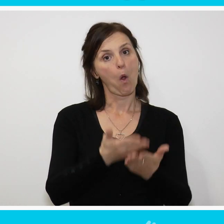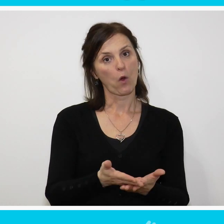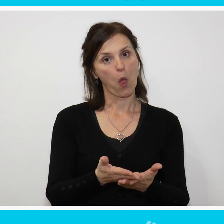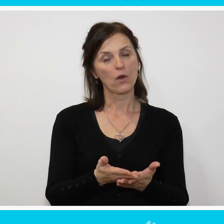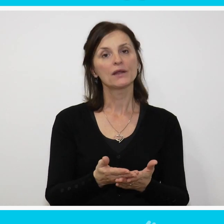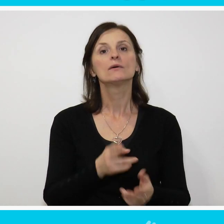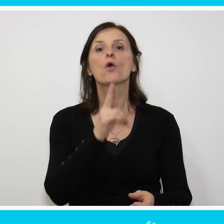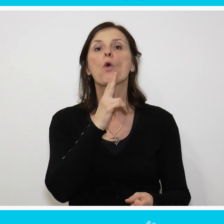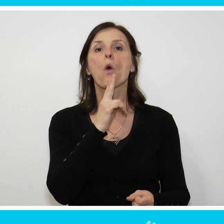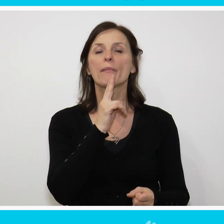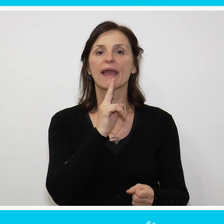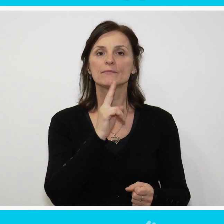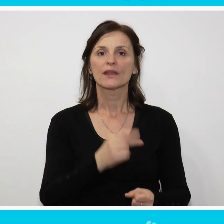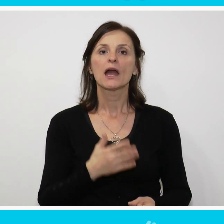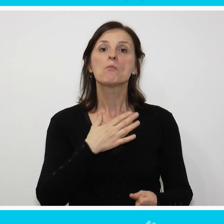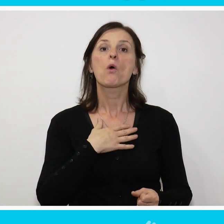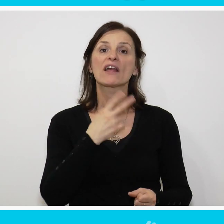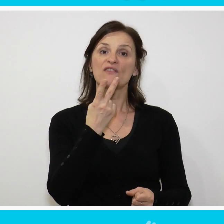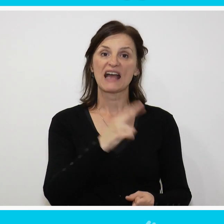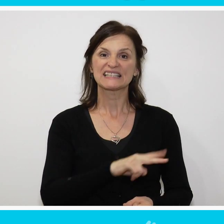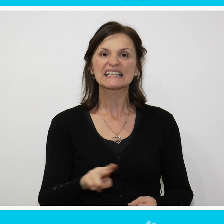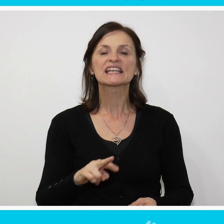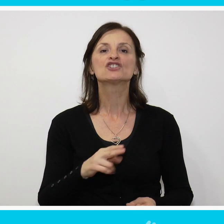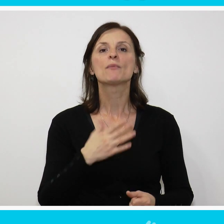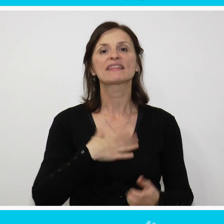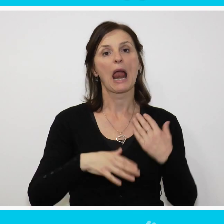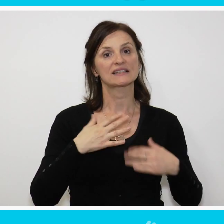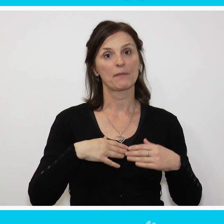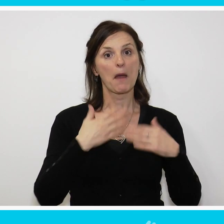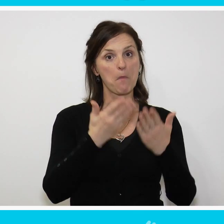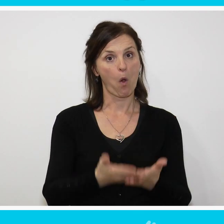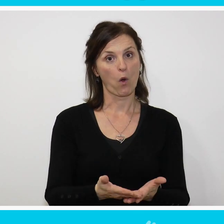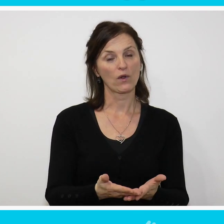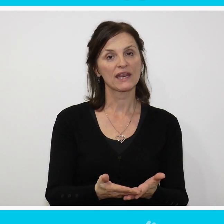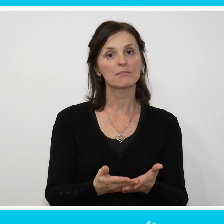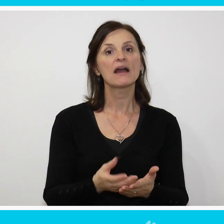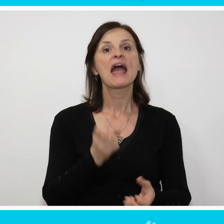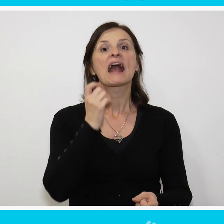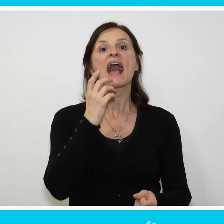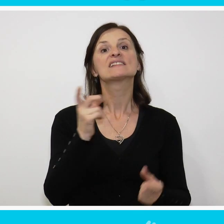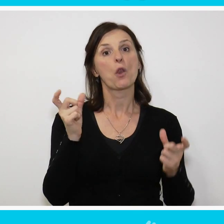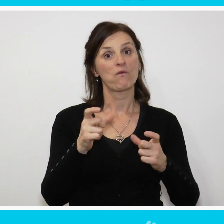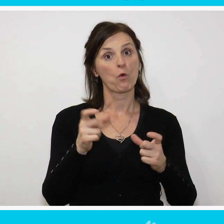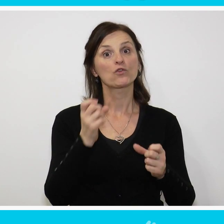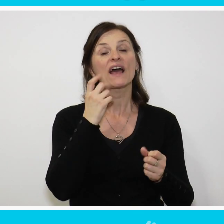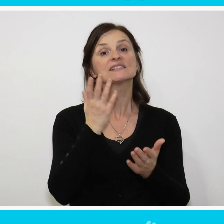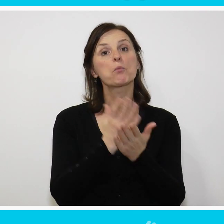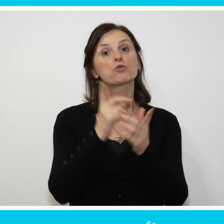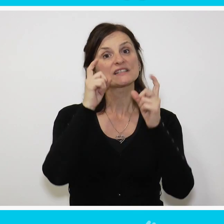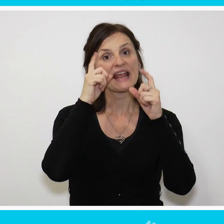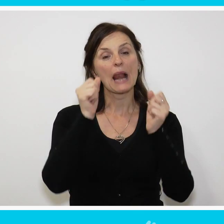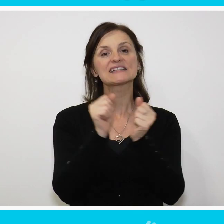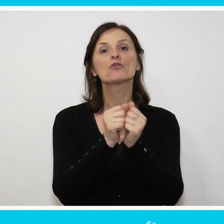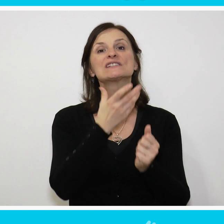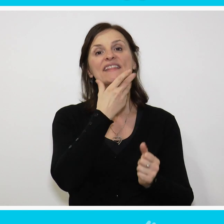Da poklon. Kome? Mojim malim sestrićima sam baš htjela da poklonim. Za novu godinu, kad se